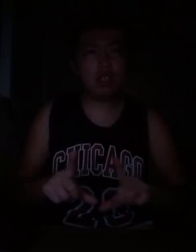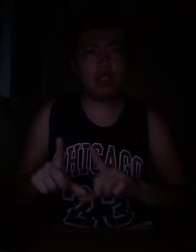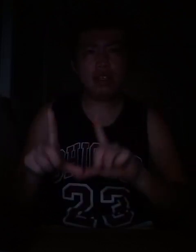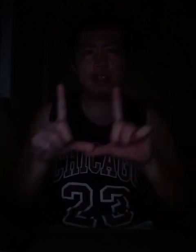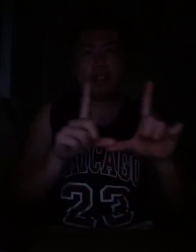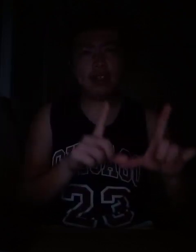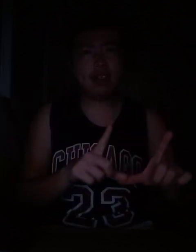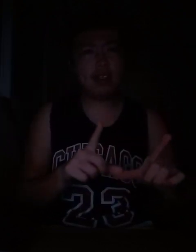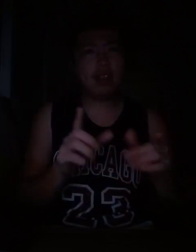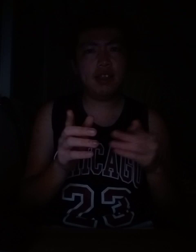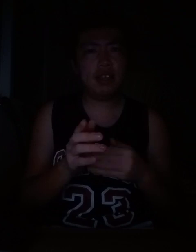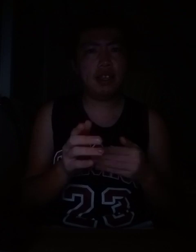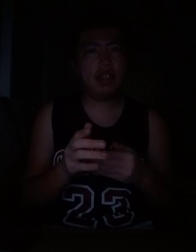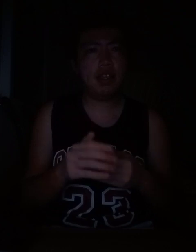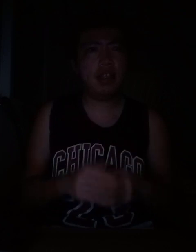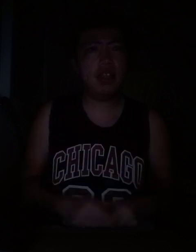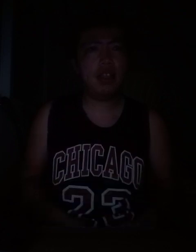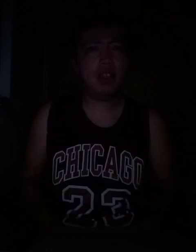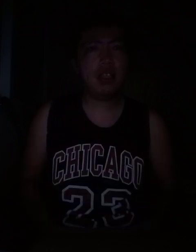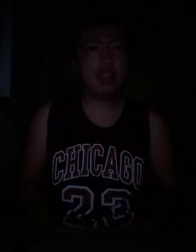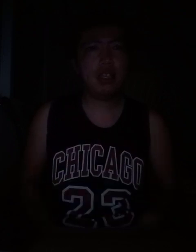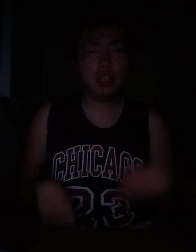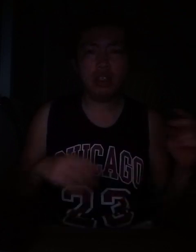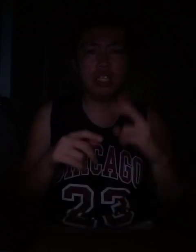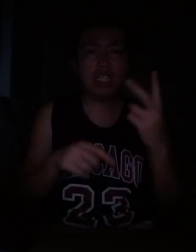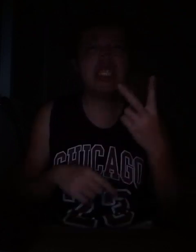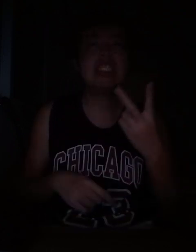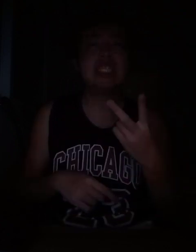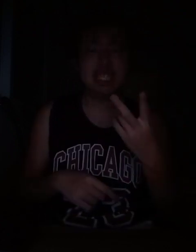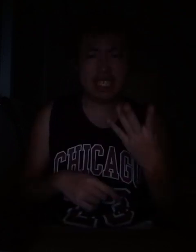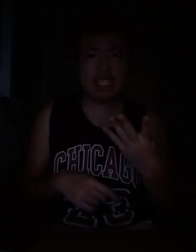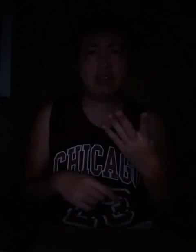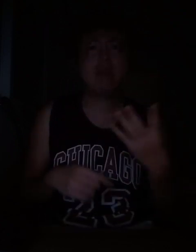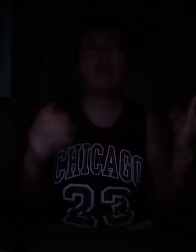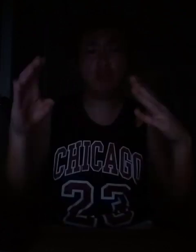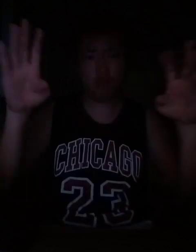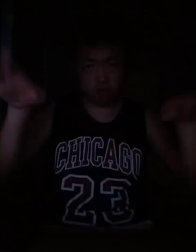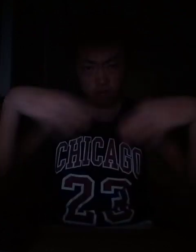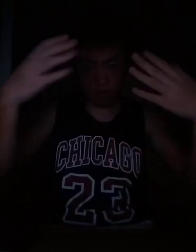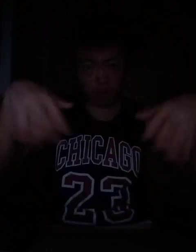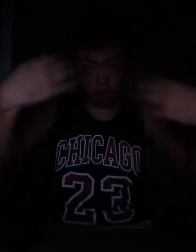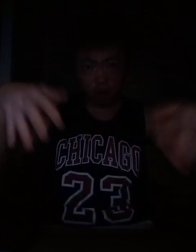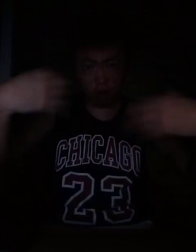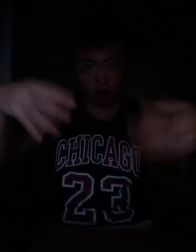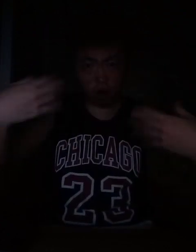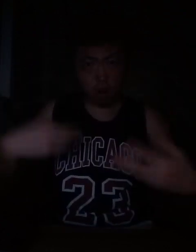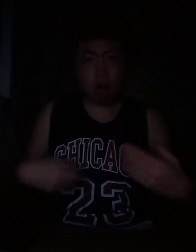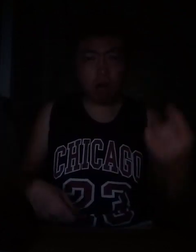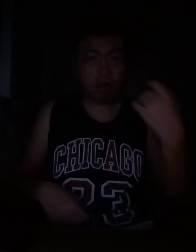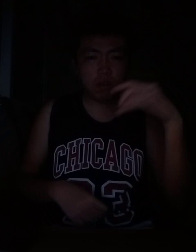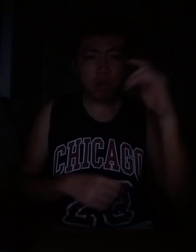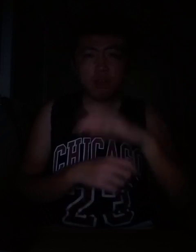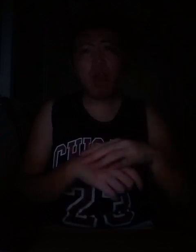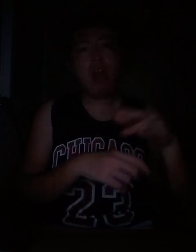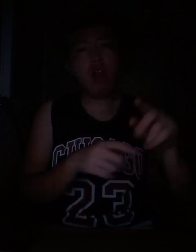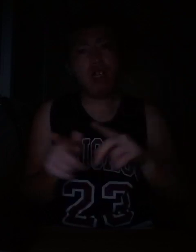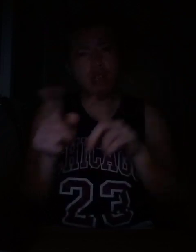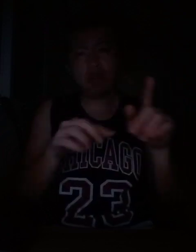다 사야 되니까. 순간 최대 풍속이 초속 40m에 달하는 강풍이 불 것으로 예상되면서 초고층 건물의